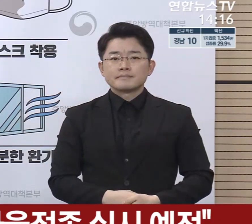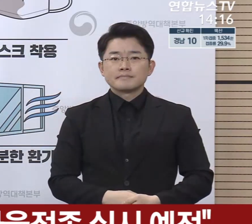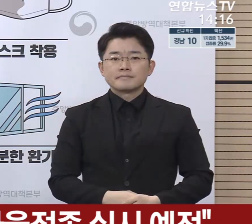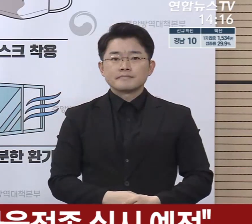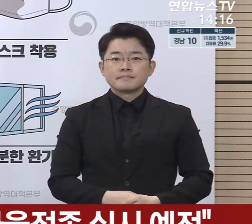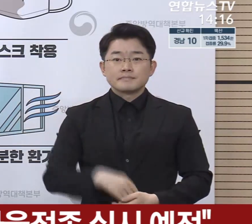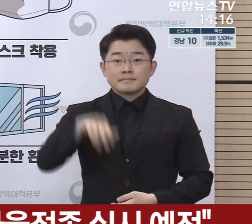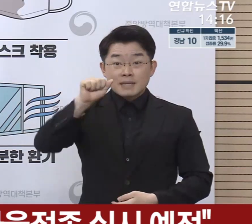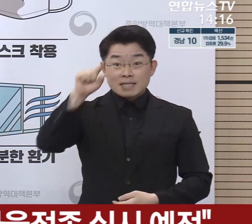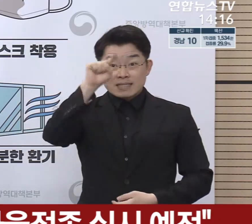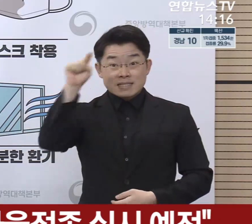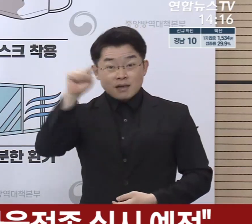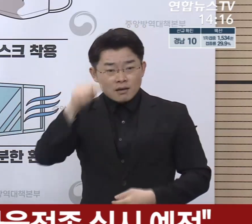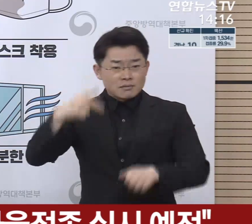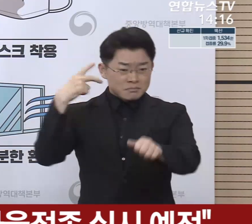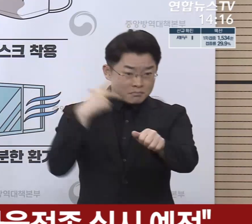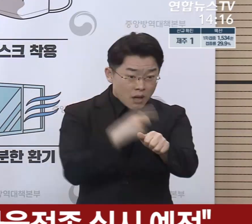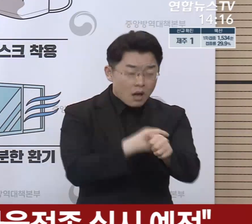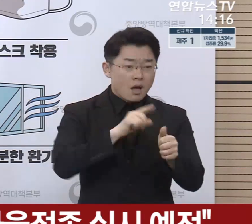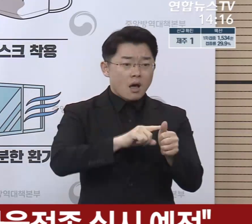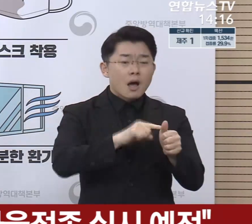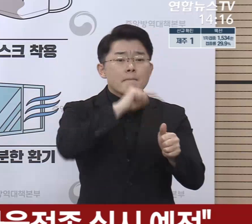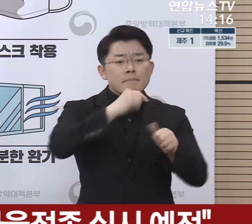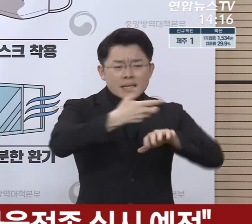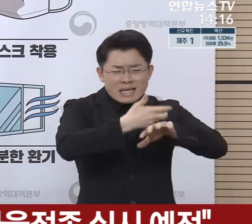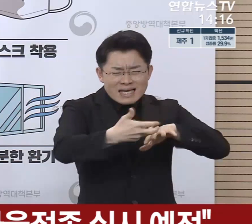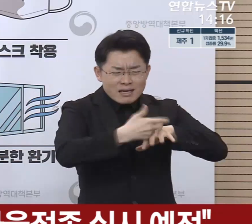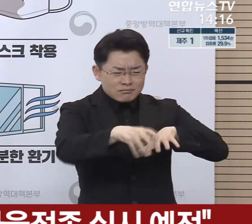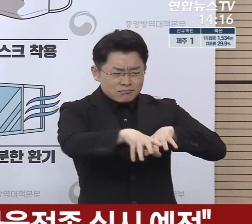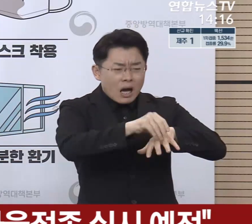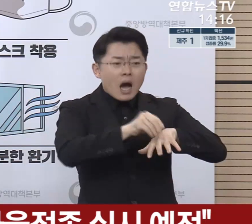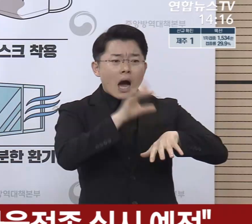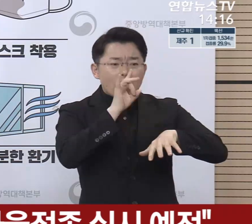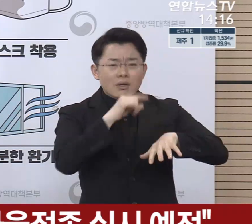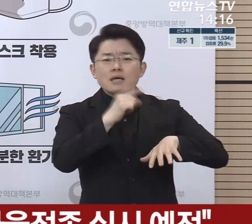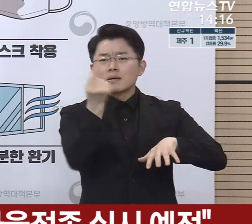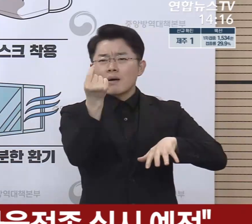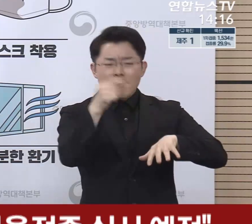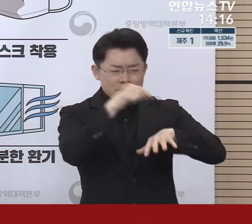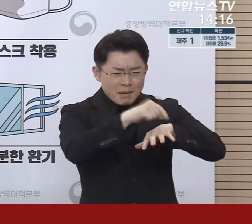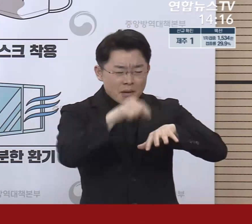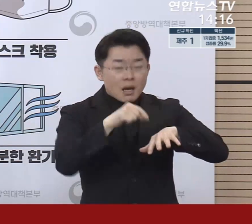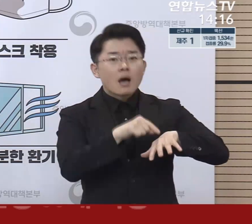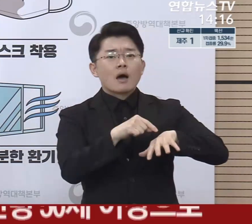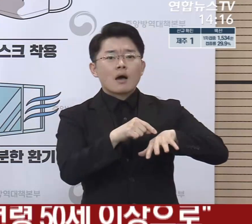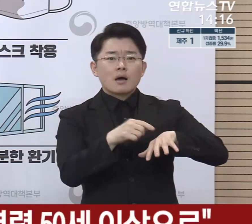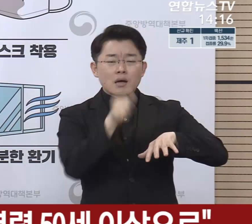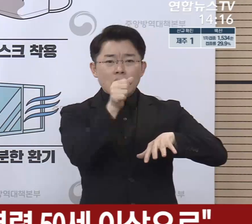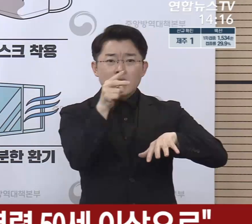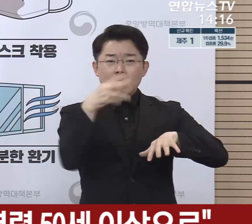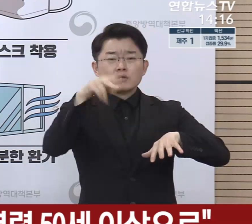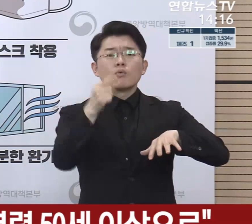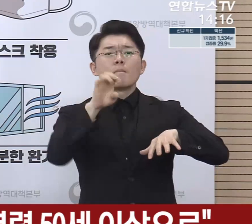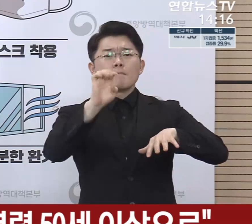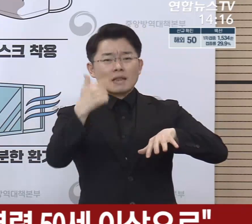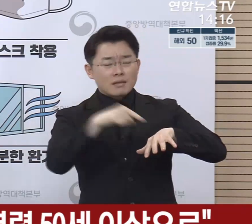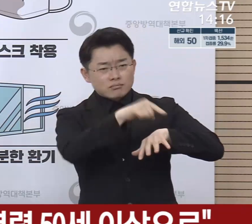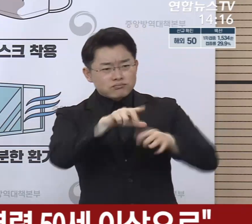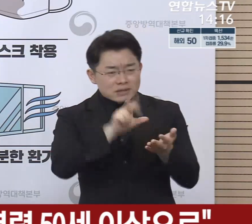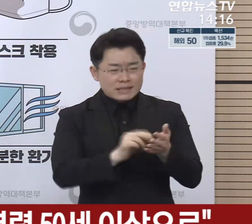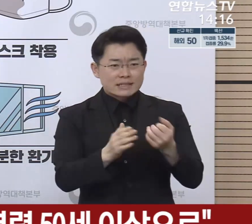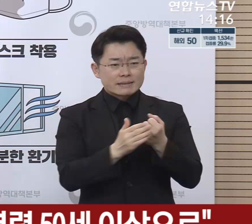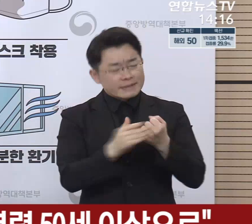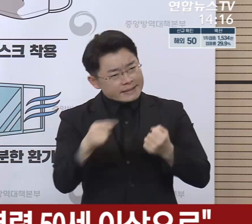아스트라제네카 백신 접종 관련하여 혈소판 감소성 혈전증 발생 현황 등을 반영해서 연령별로 이득과